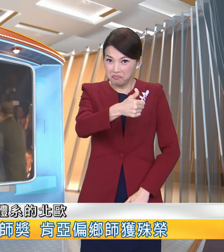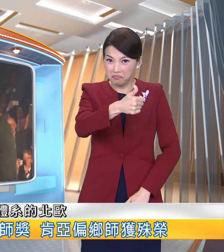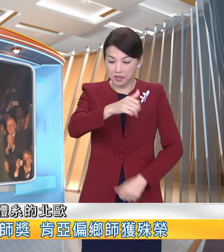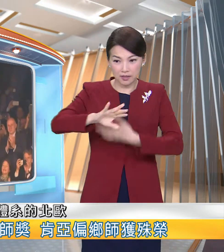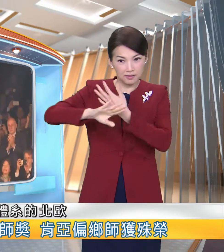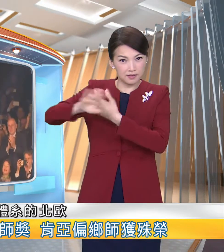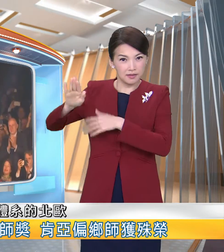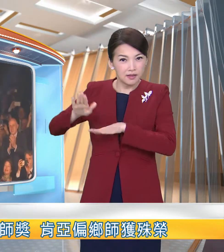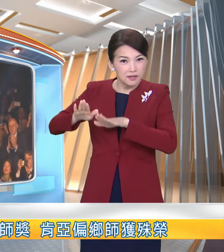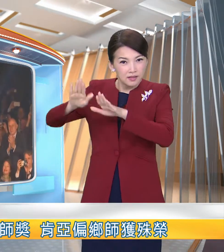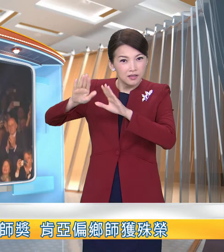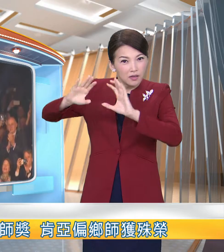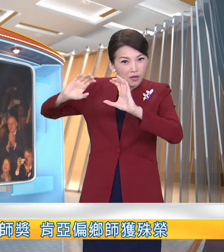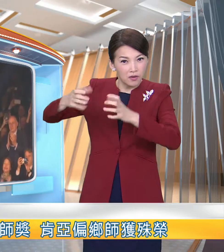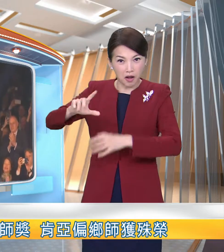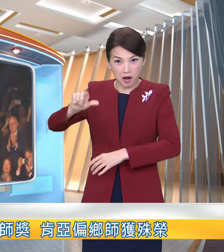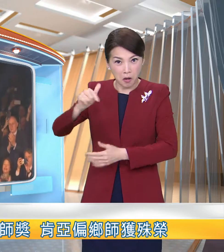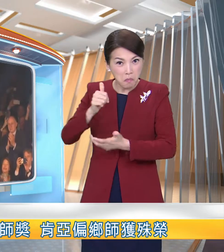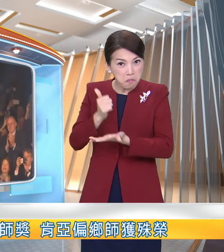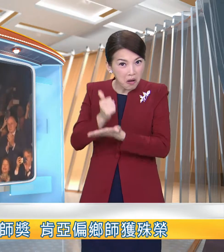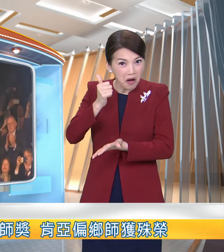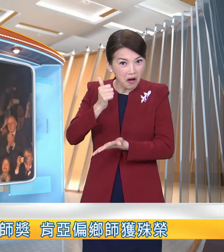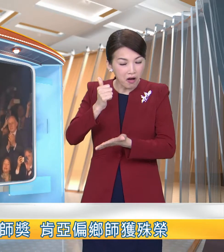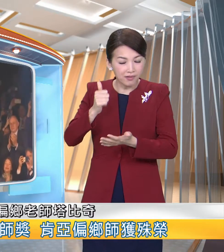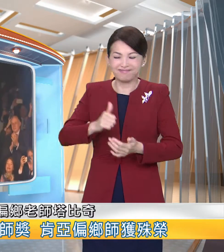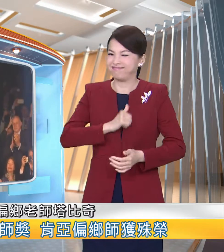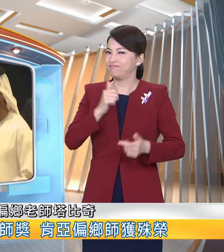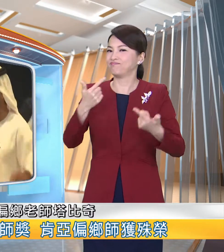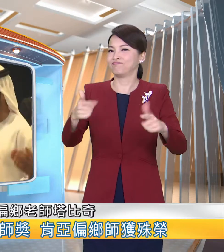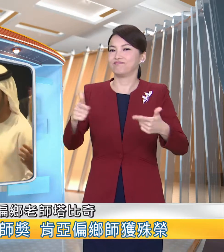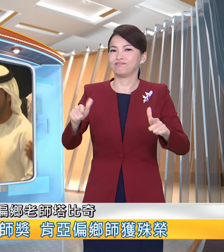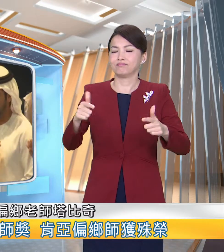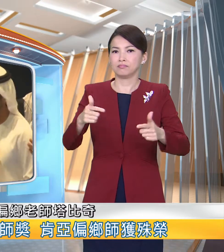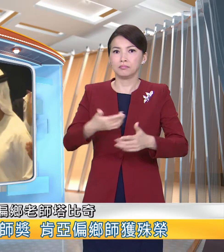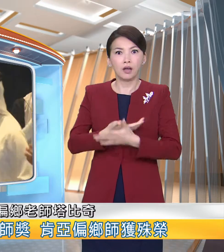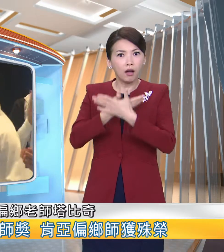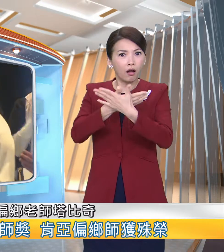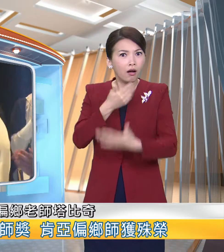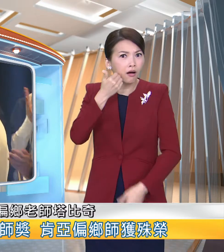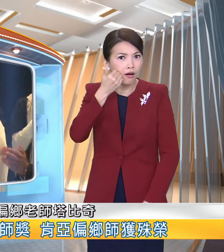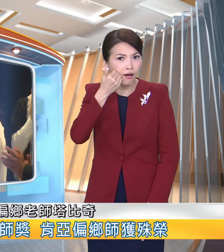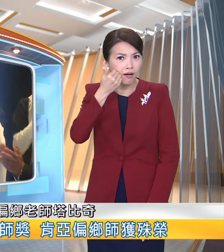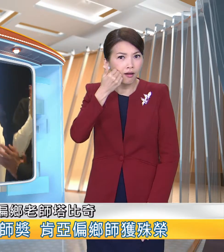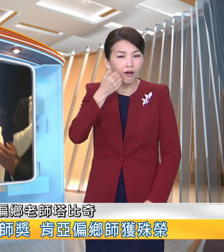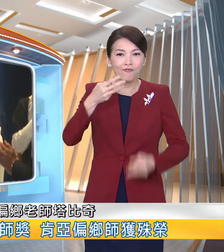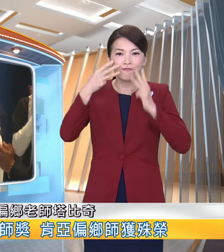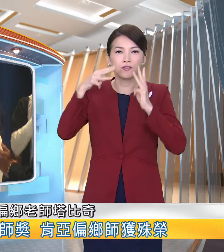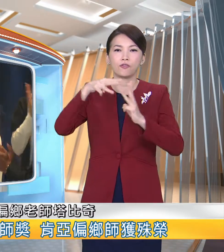欧或已开发国家，而是来自肯亚偏乡老师塔比